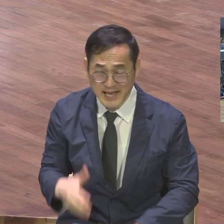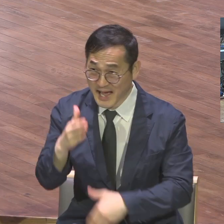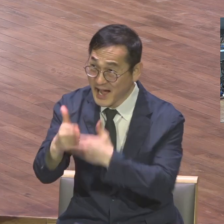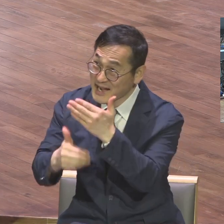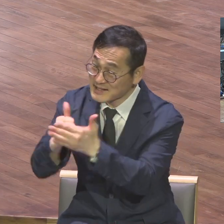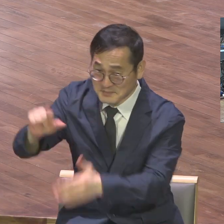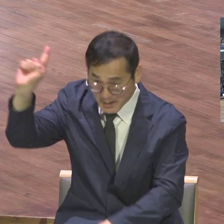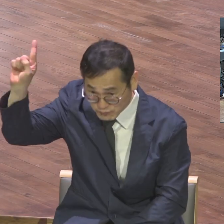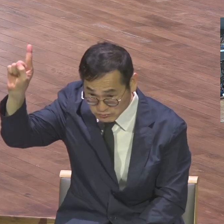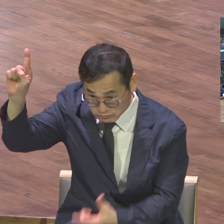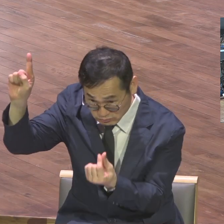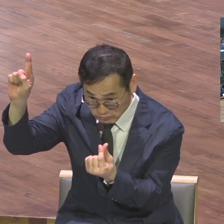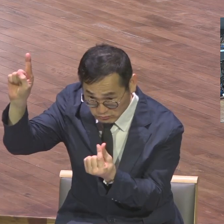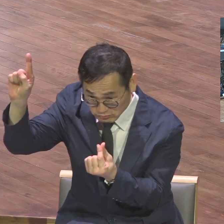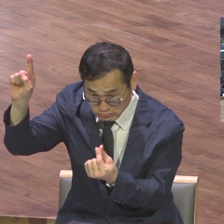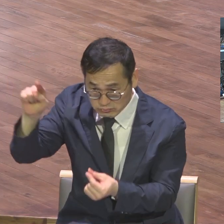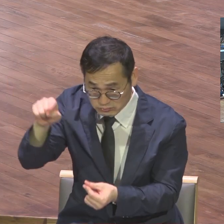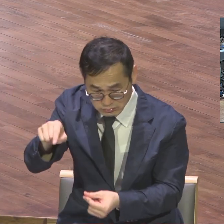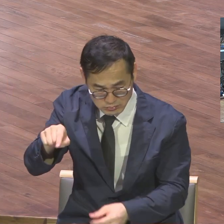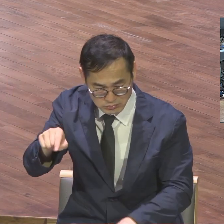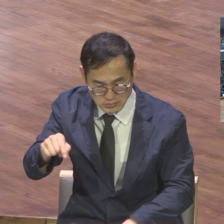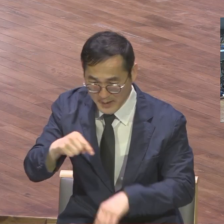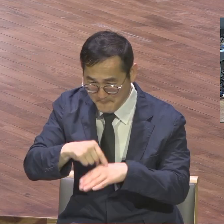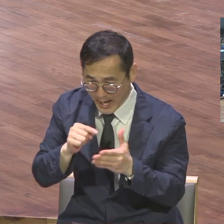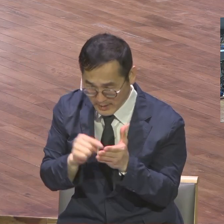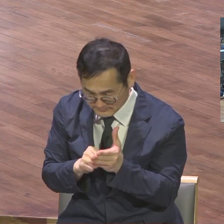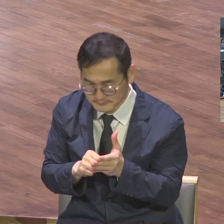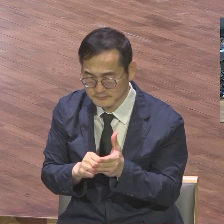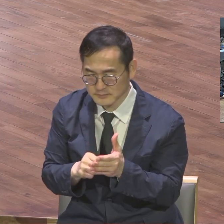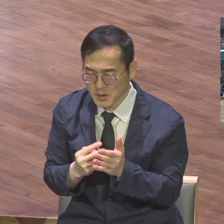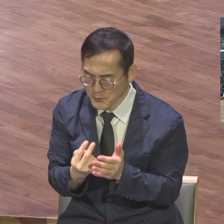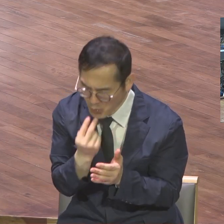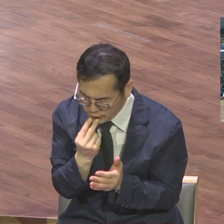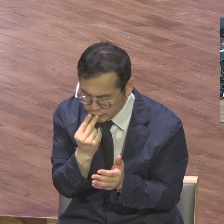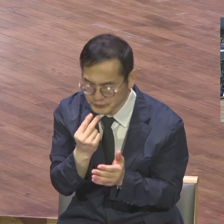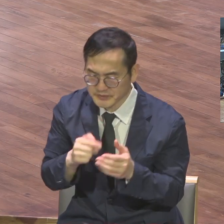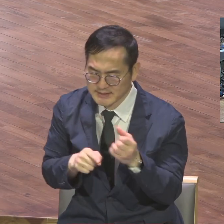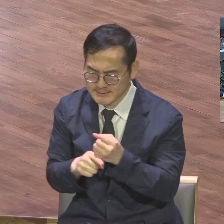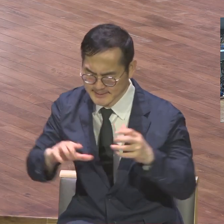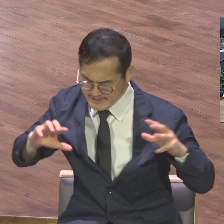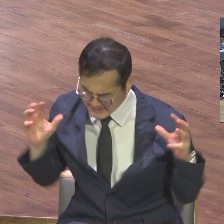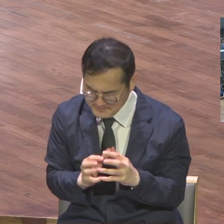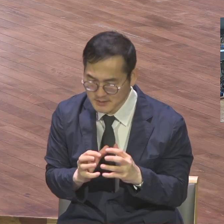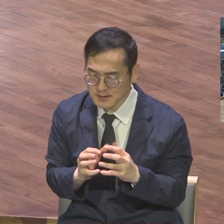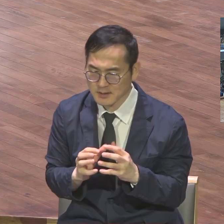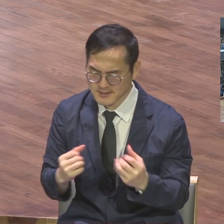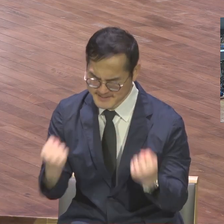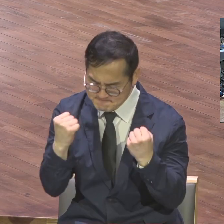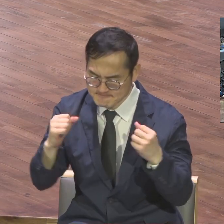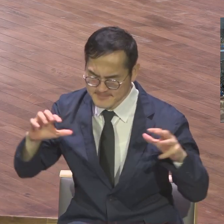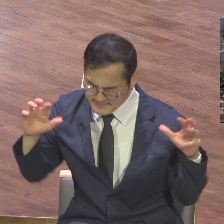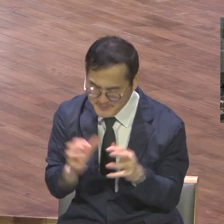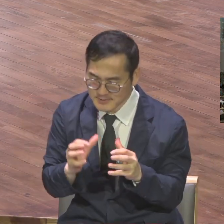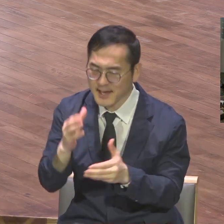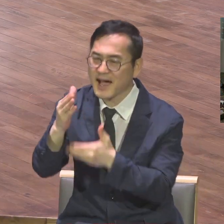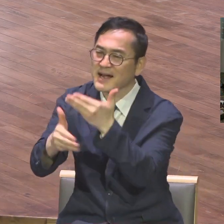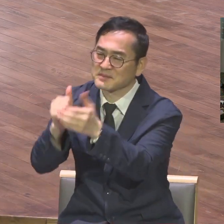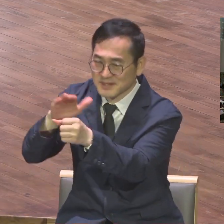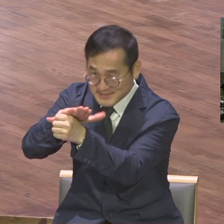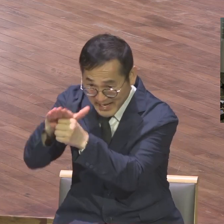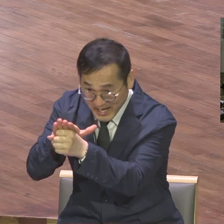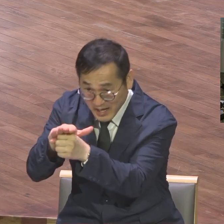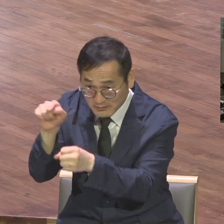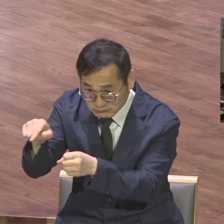유일한 주시라. 네가 마음을 다하고 목숨을 다하고 뜻을 다하고 힘을 다하여 주 네